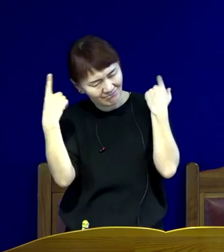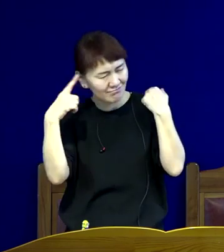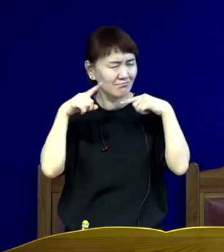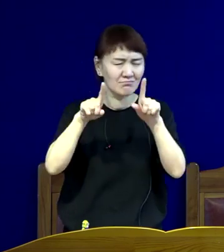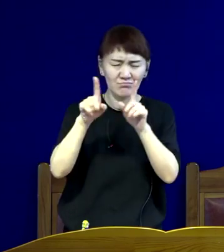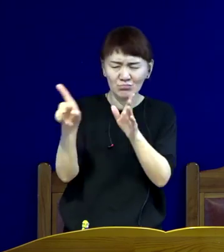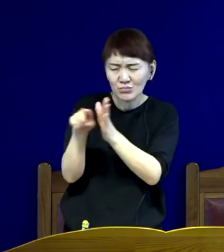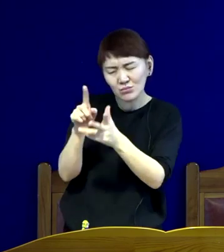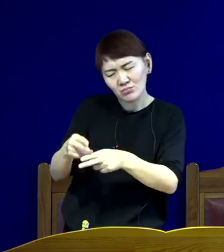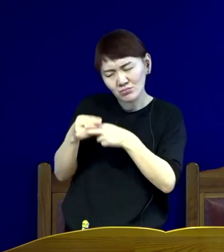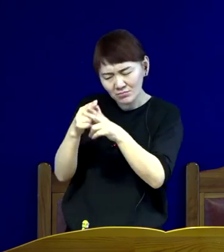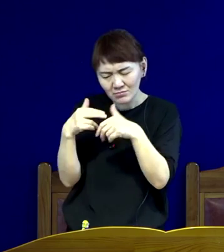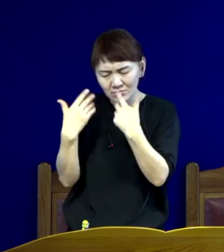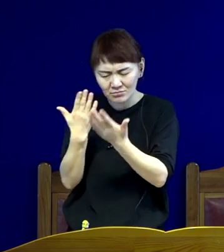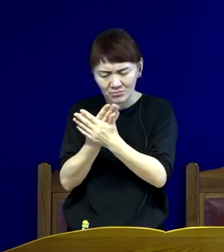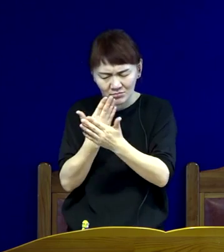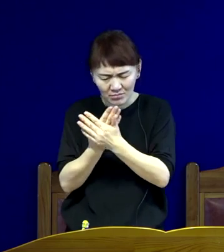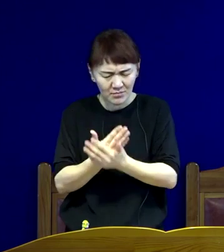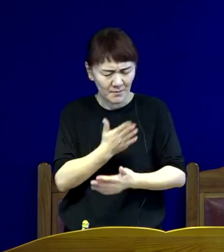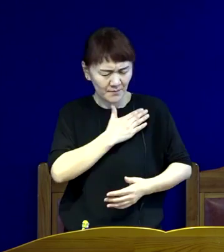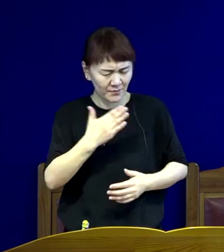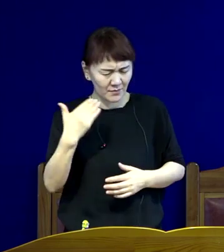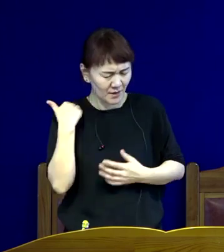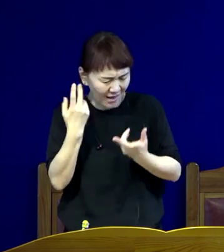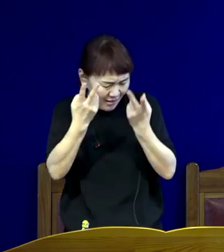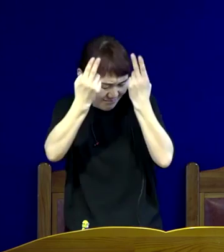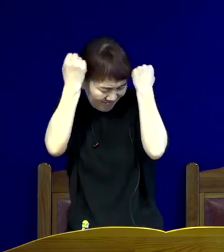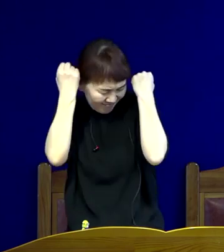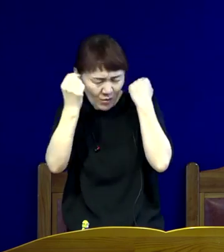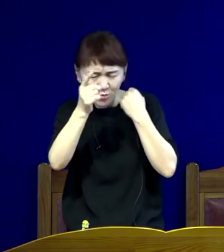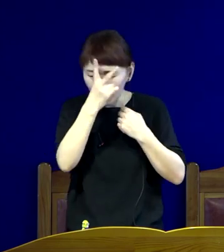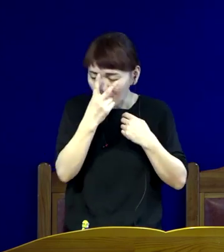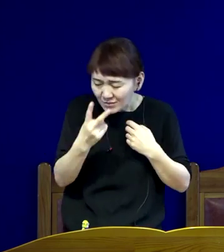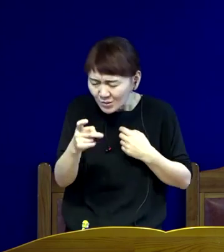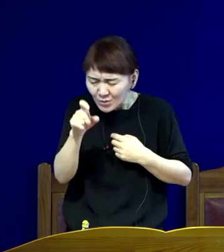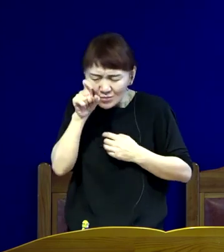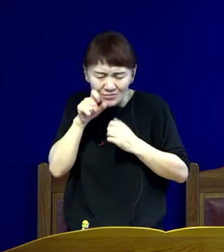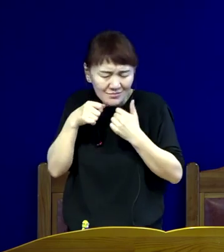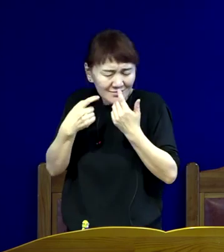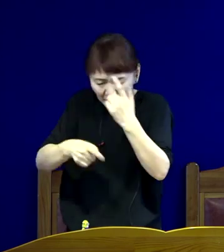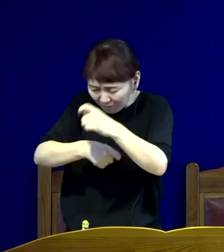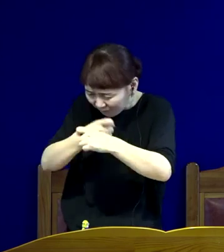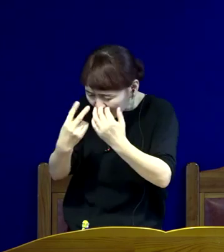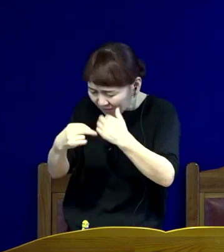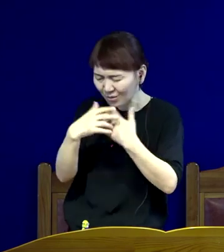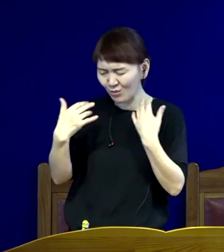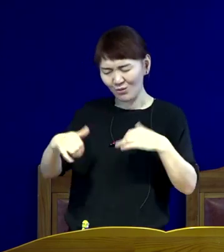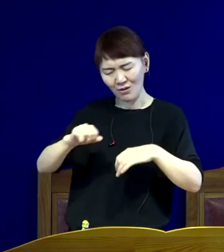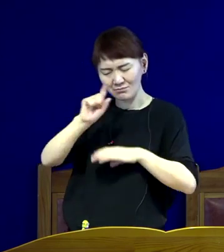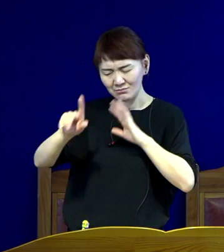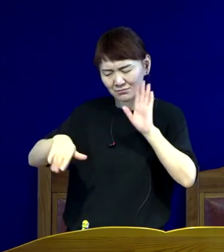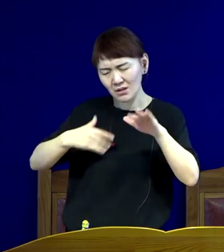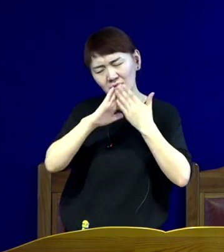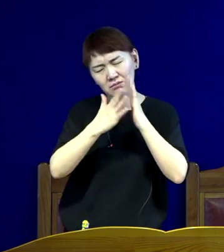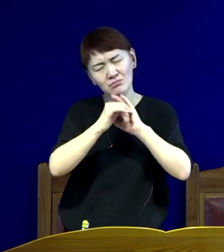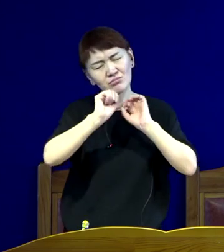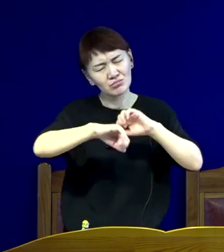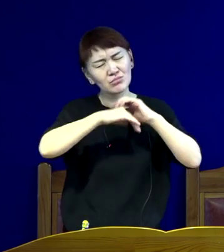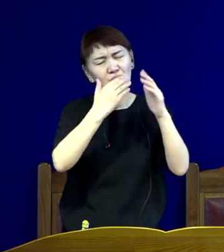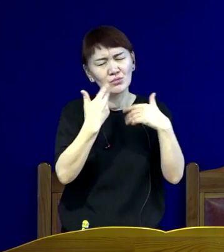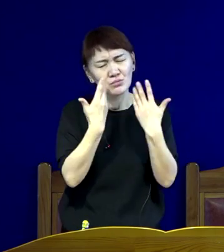Эзэн дуулууртай хандаж, эзний хүсдэг аз жаргалтай гэр бүлийг бий болгохыг хүсэж байна. Хүн тус бүрийг